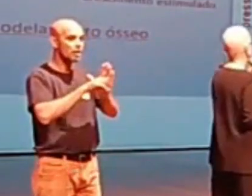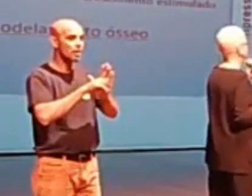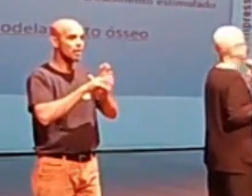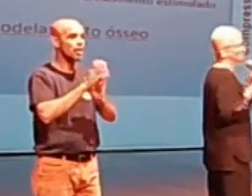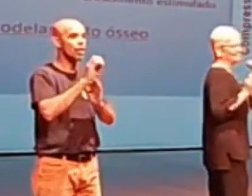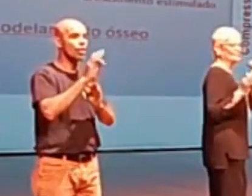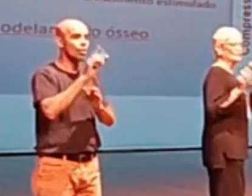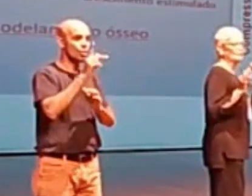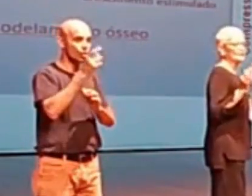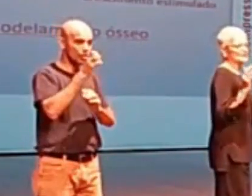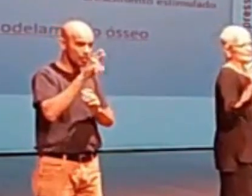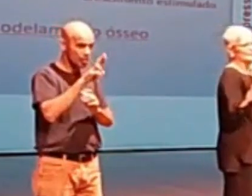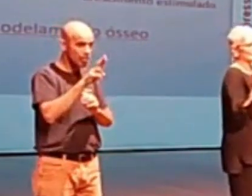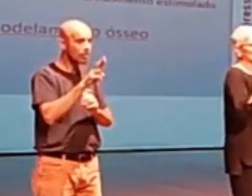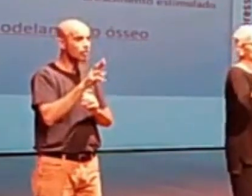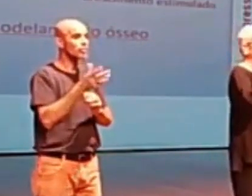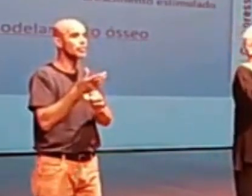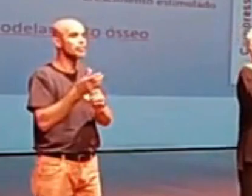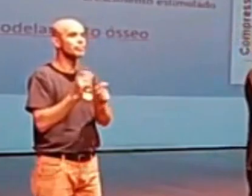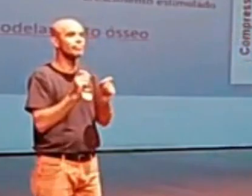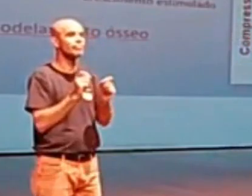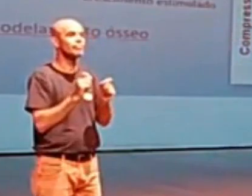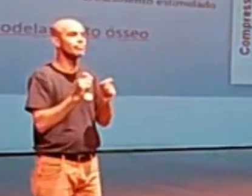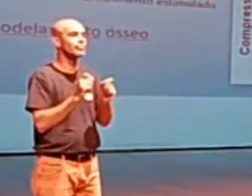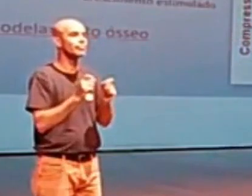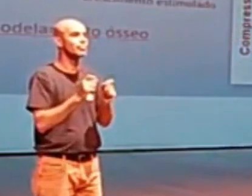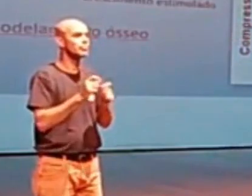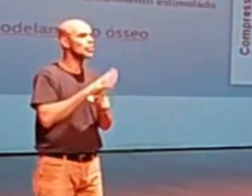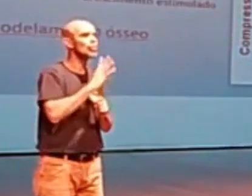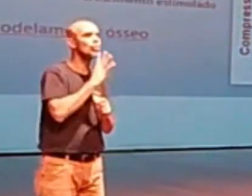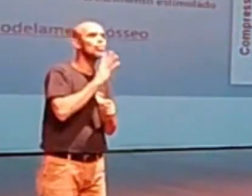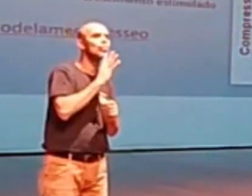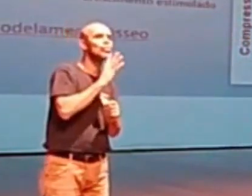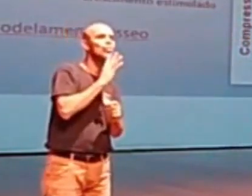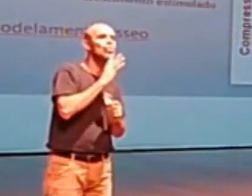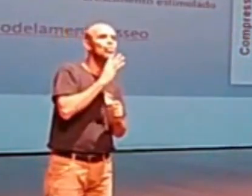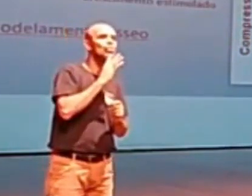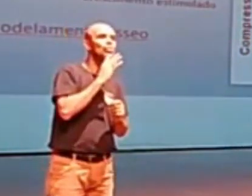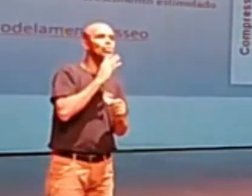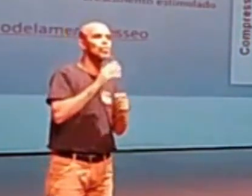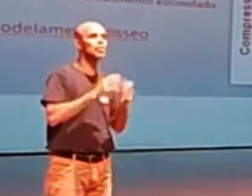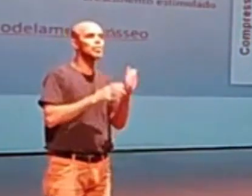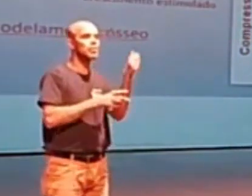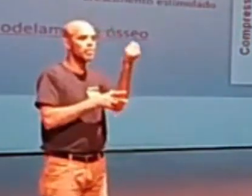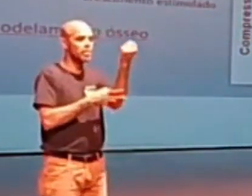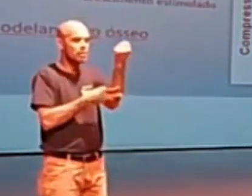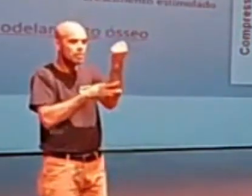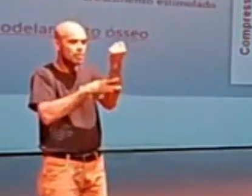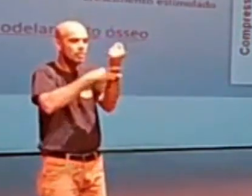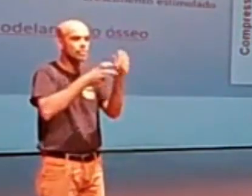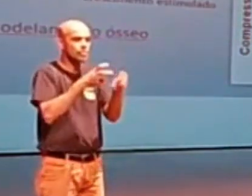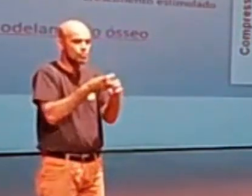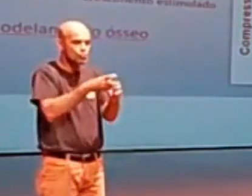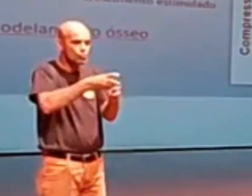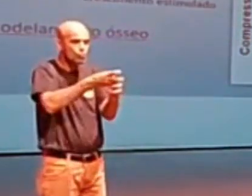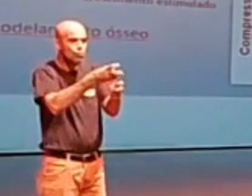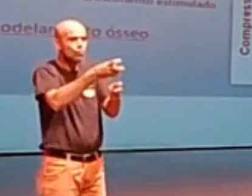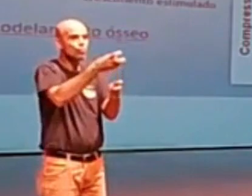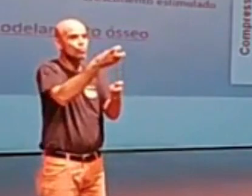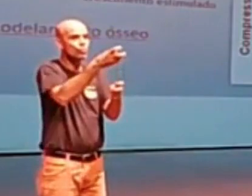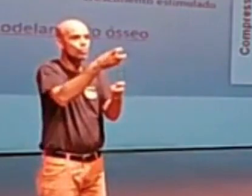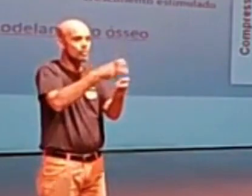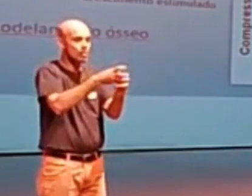ela pega assim, quem sabe mais ou menos de remodelação óssea, alguma coisa assim, se eu já tenho um pouco